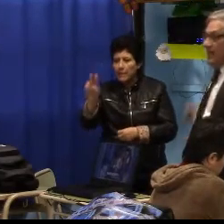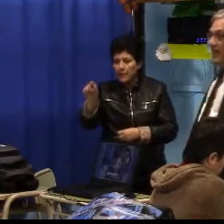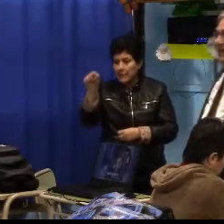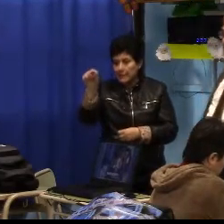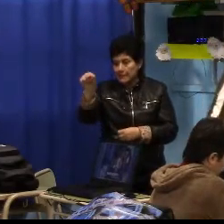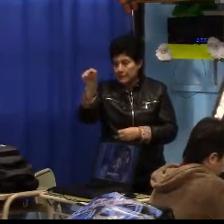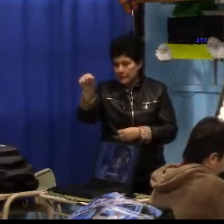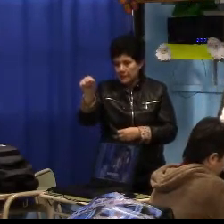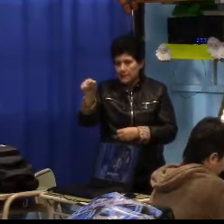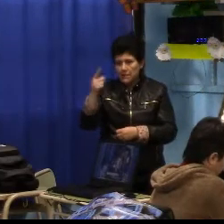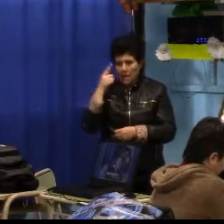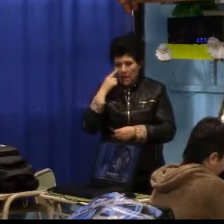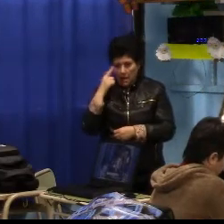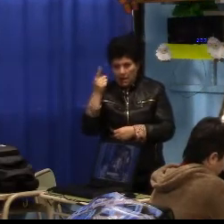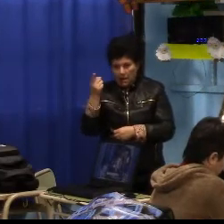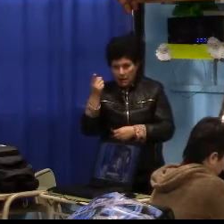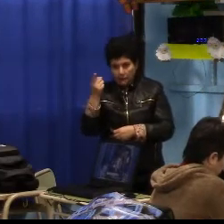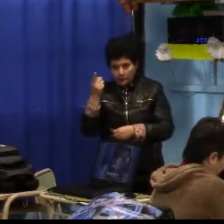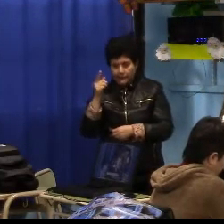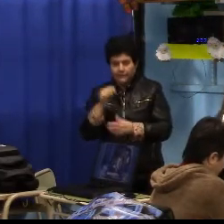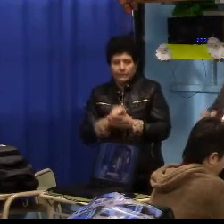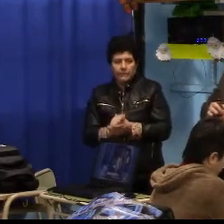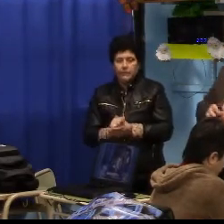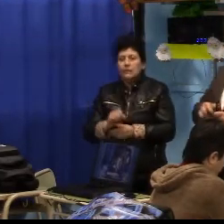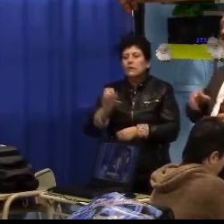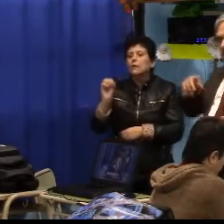La reina de Saba.